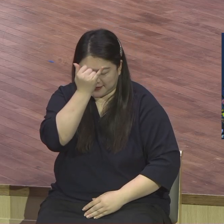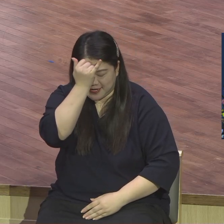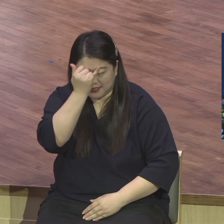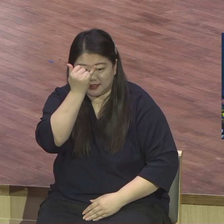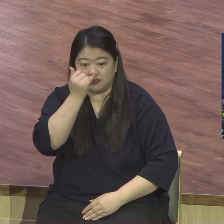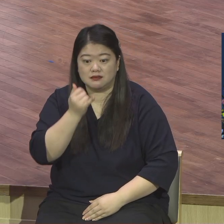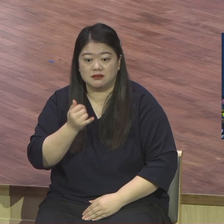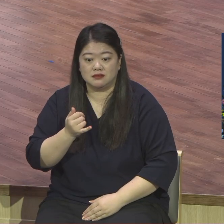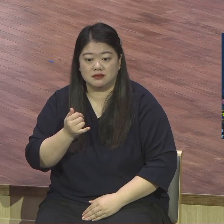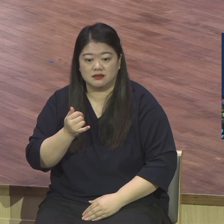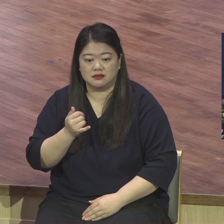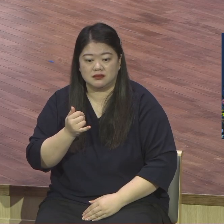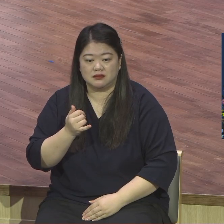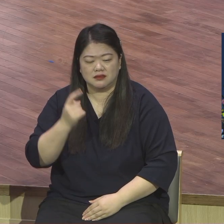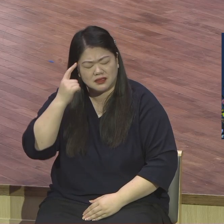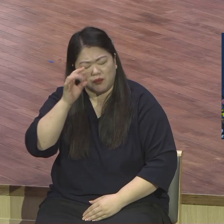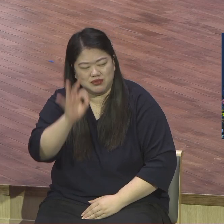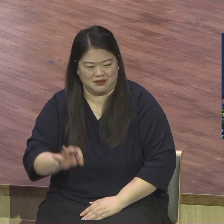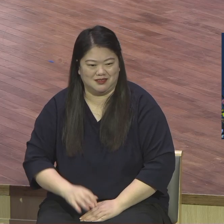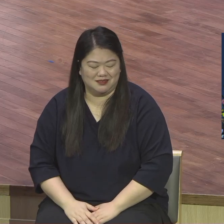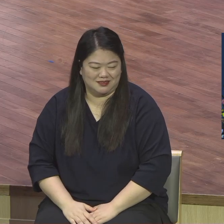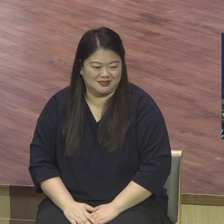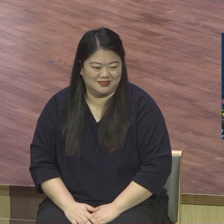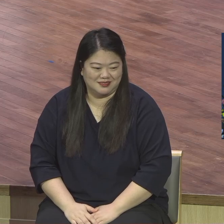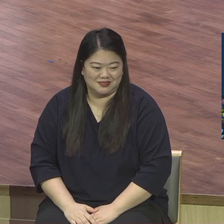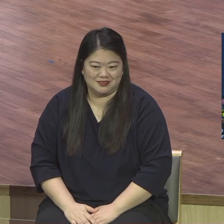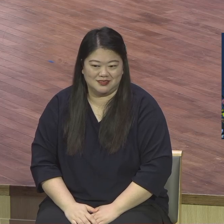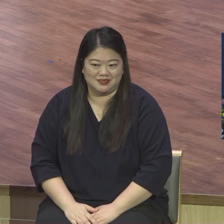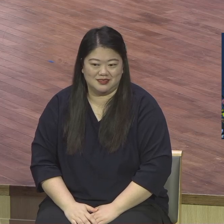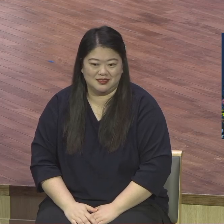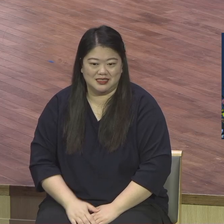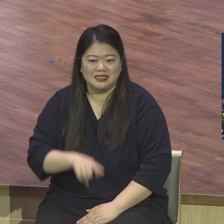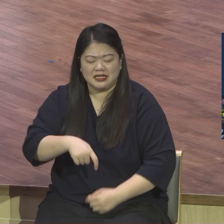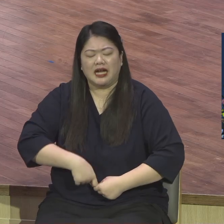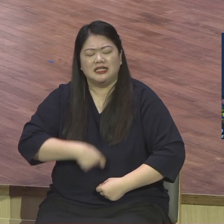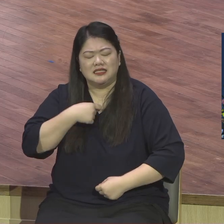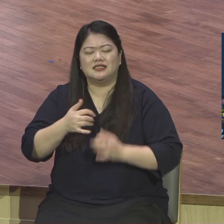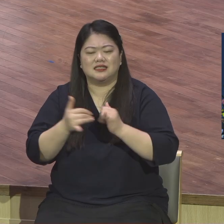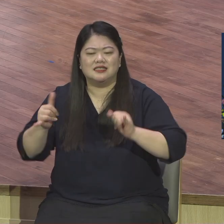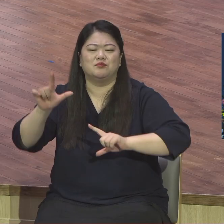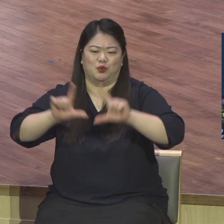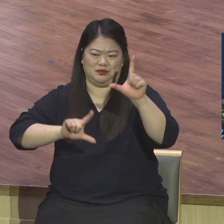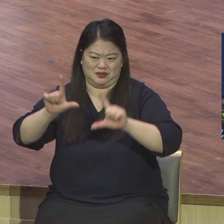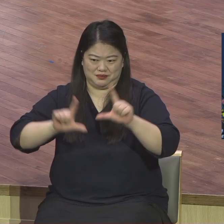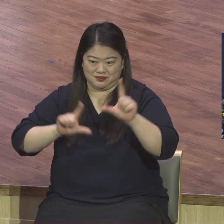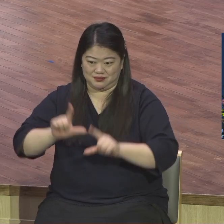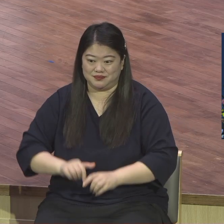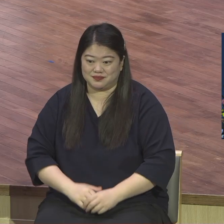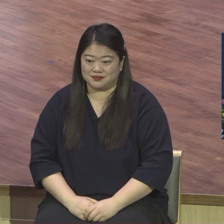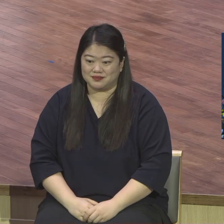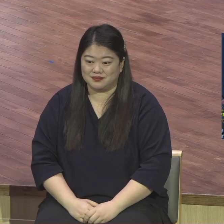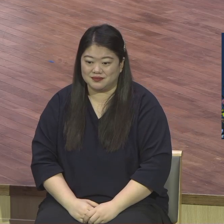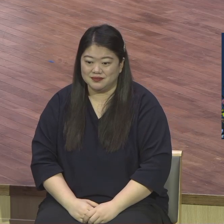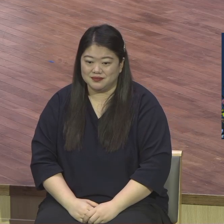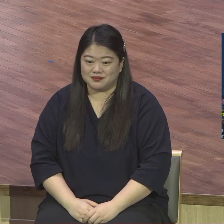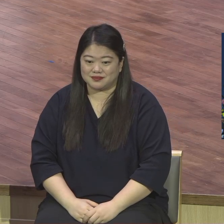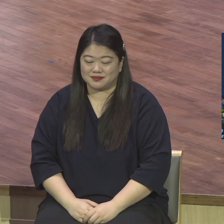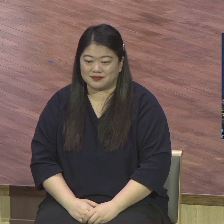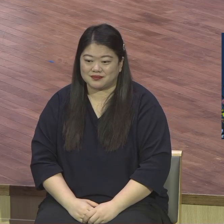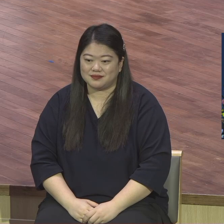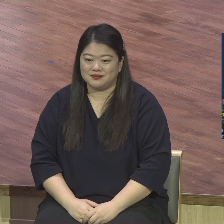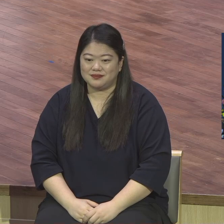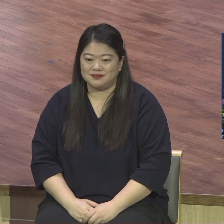믿음으로 사는. 이런 사람 의인입니다. 그러니까 여러분이 믿음을 살기 위해서 속으면 안